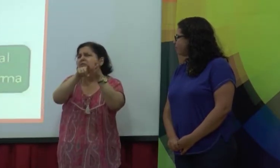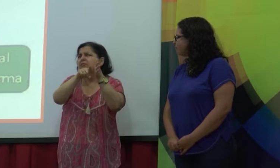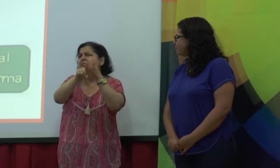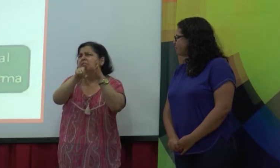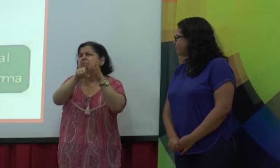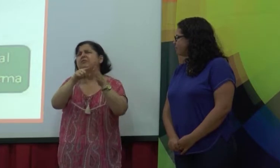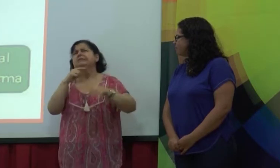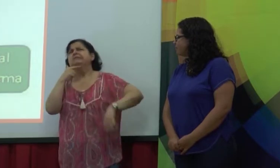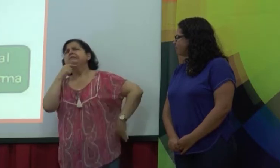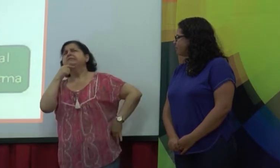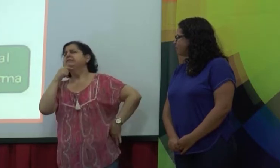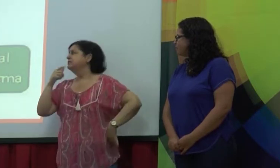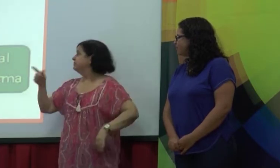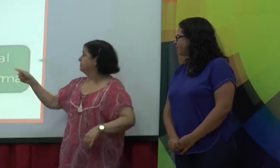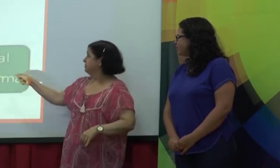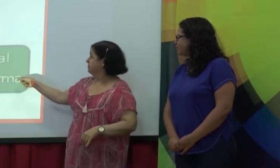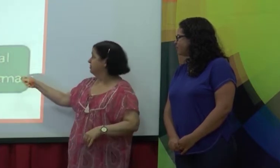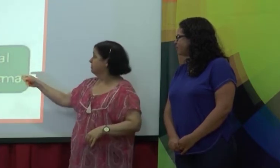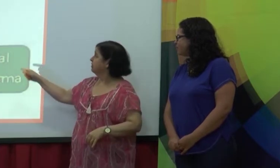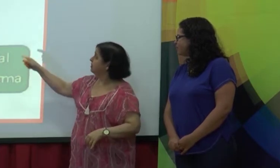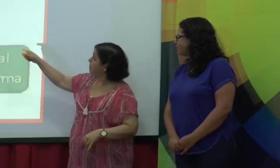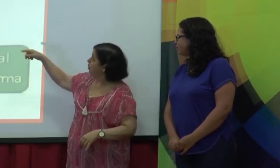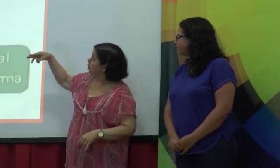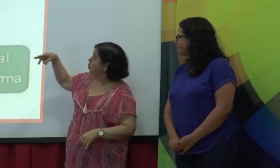temos a filosofia que pergunta,